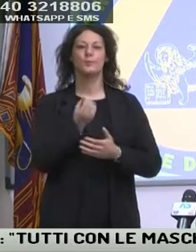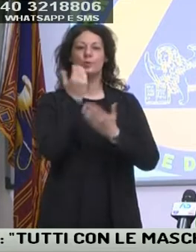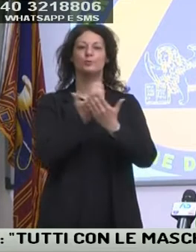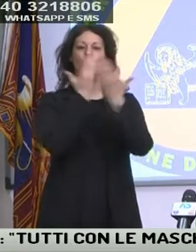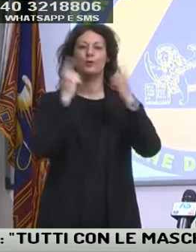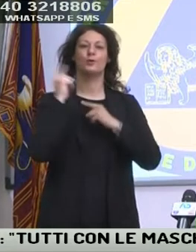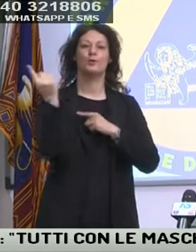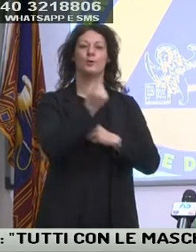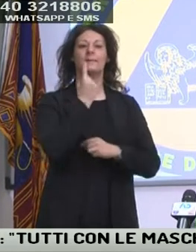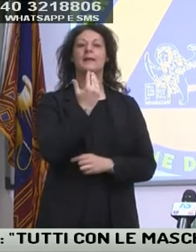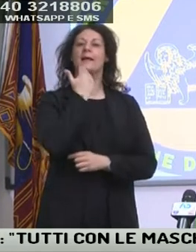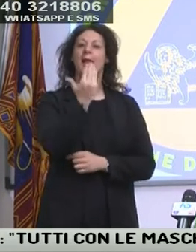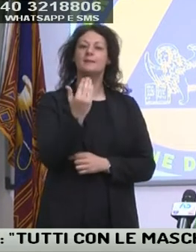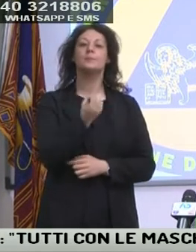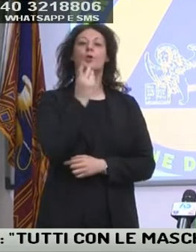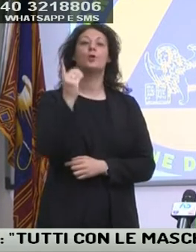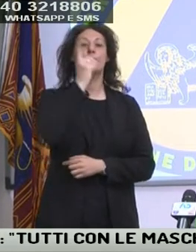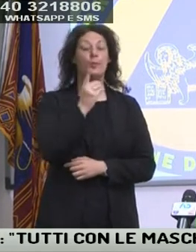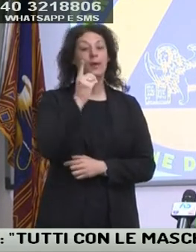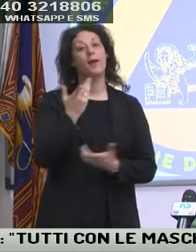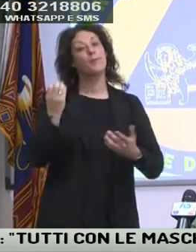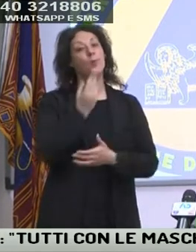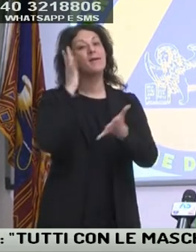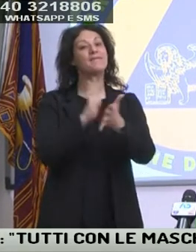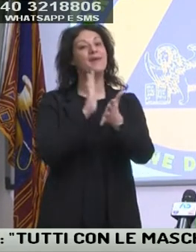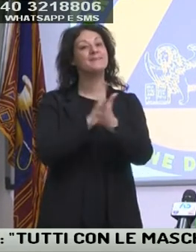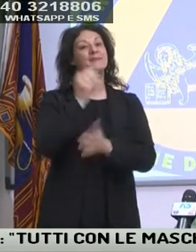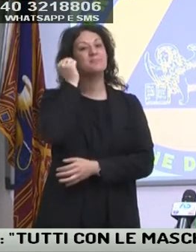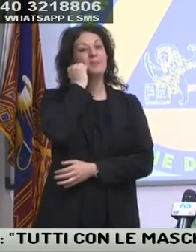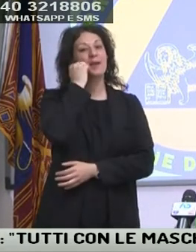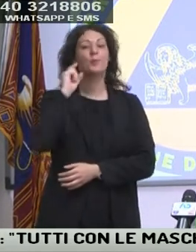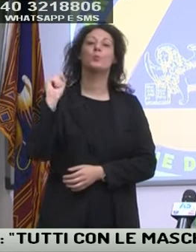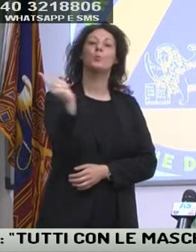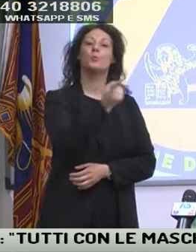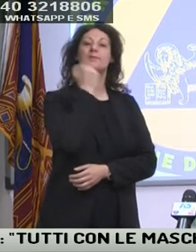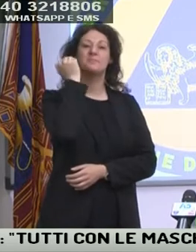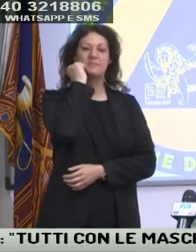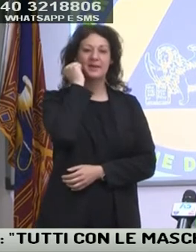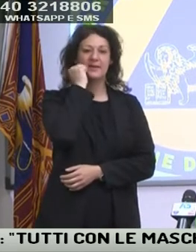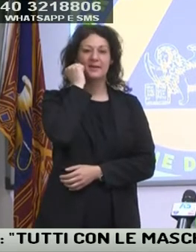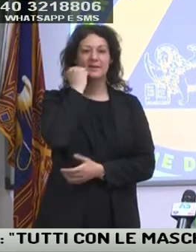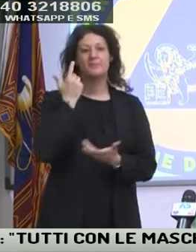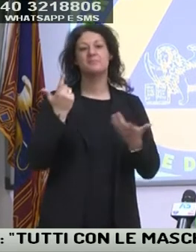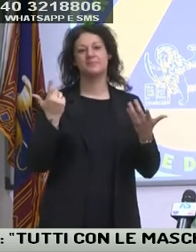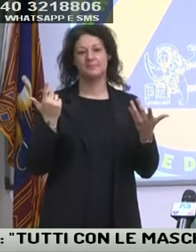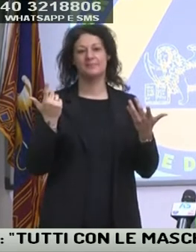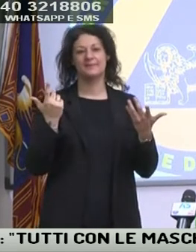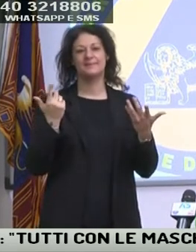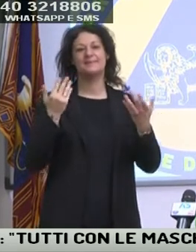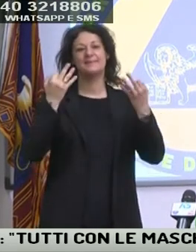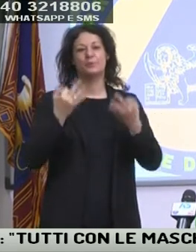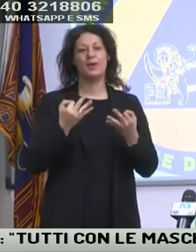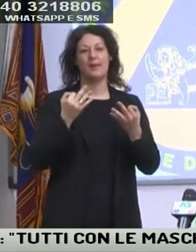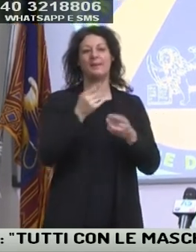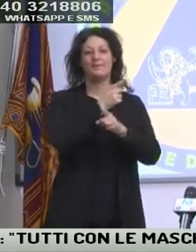Buongiorno a tutti, grazie, buona domenica e buona festa della mamma a tutte le mamme. Ognuno ha sicuramente modo di